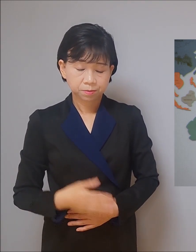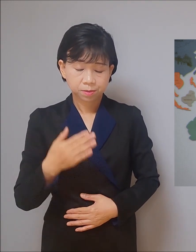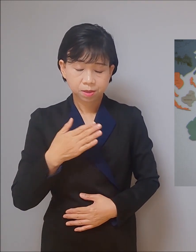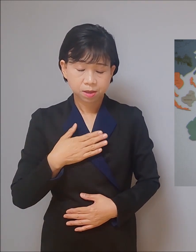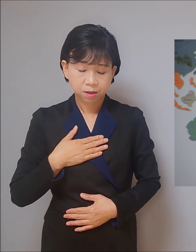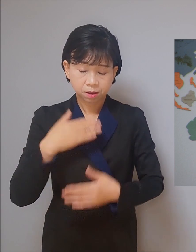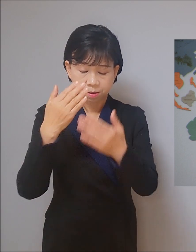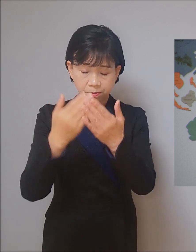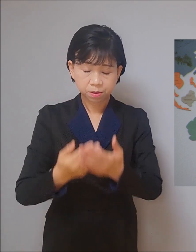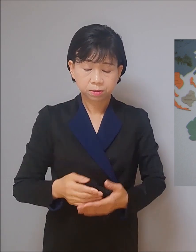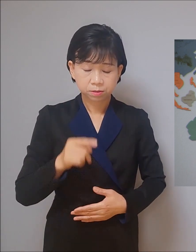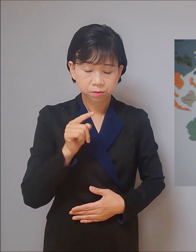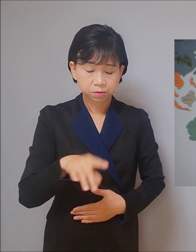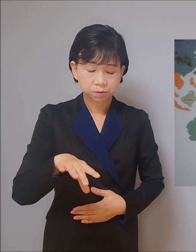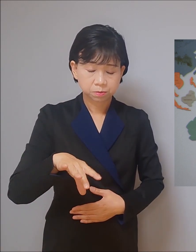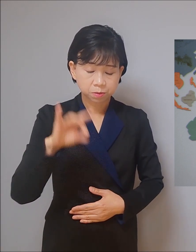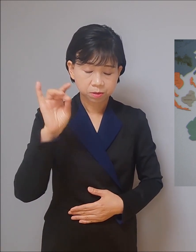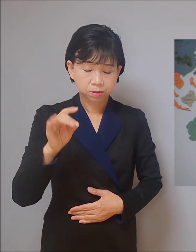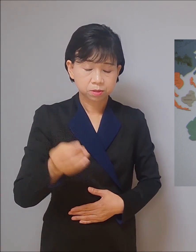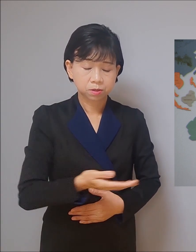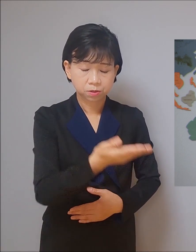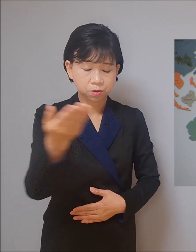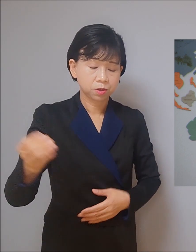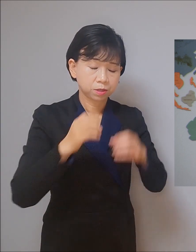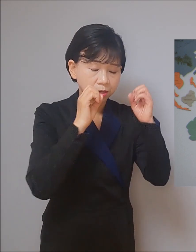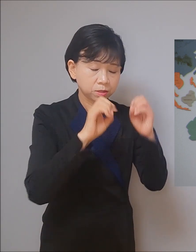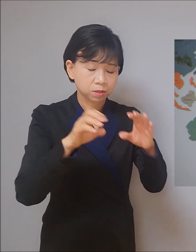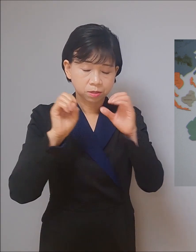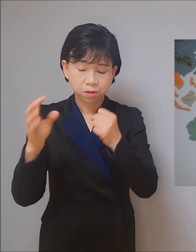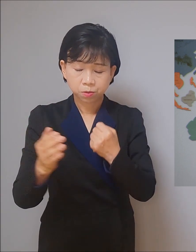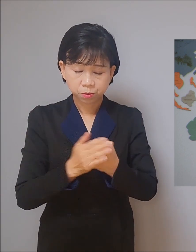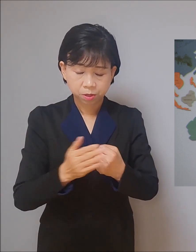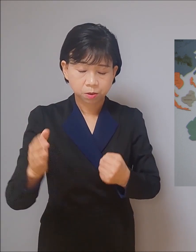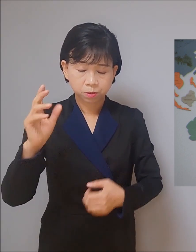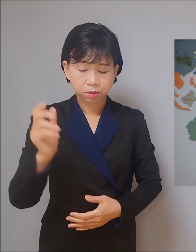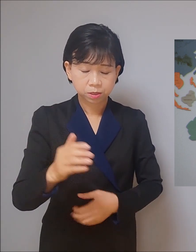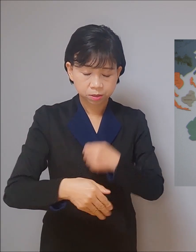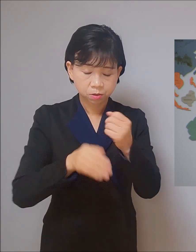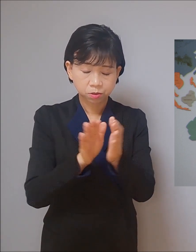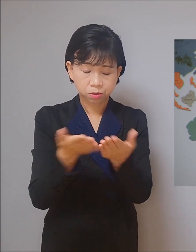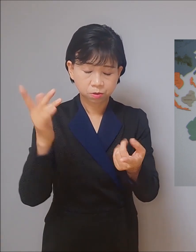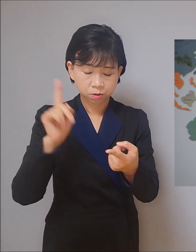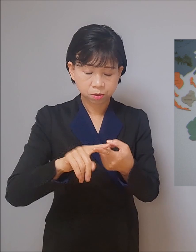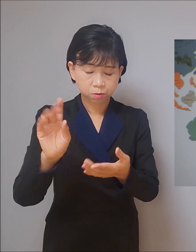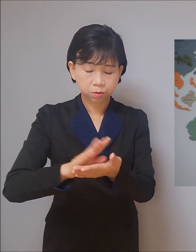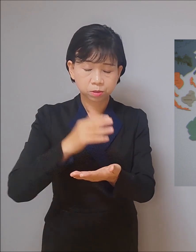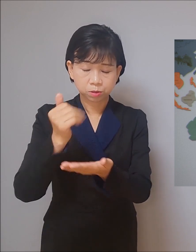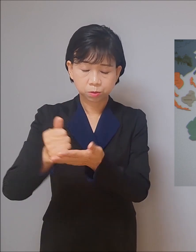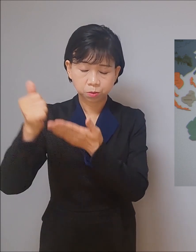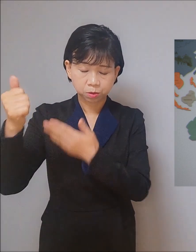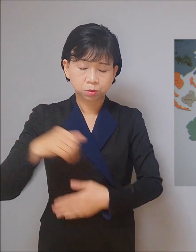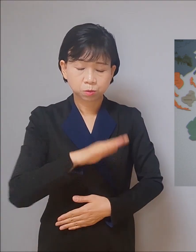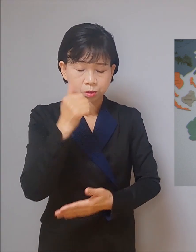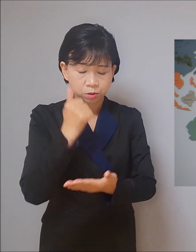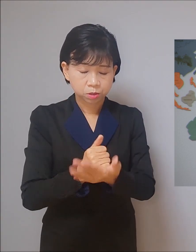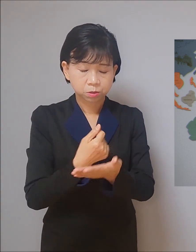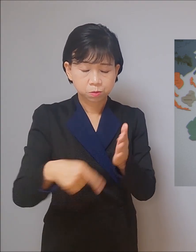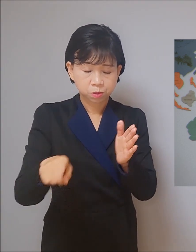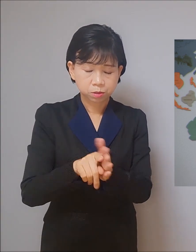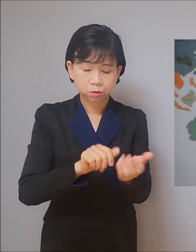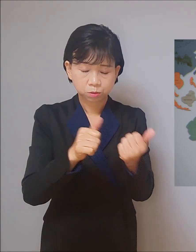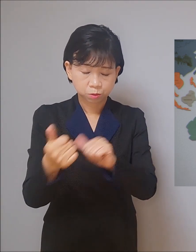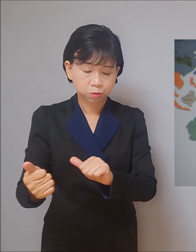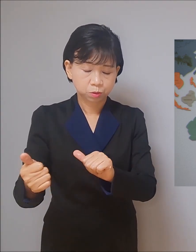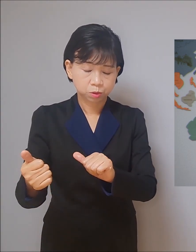내가 받은 것을 먼저 너희에게 전하였노니 이는 성경대로 그리스도께서 우리 죄를 위하여